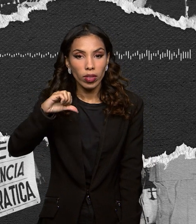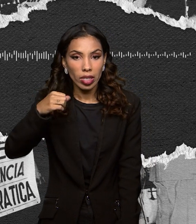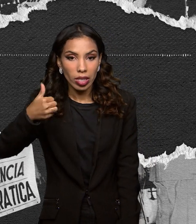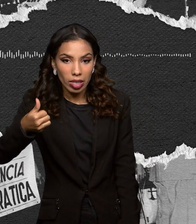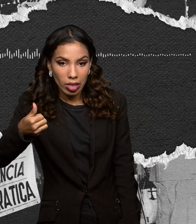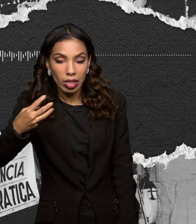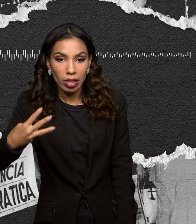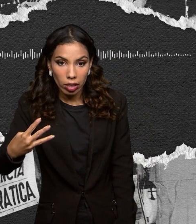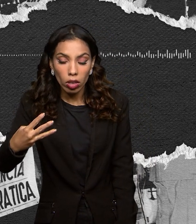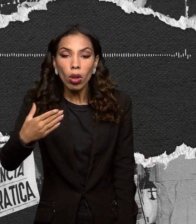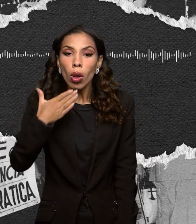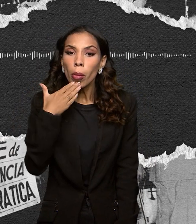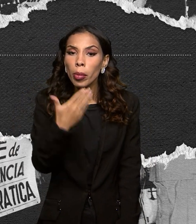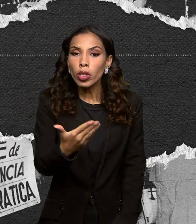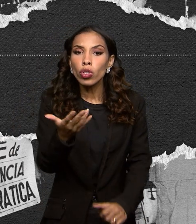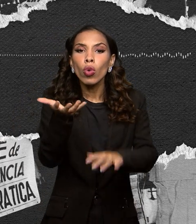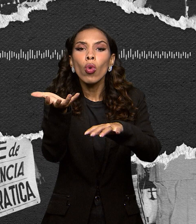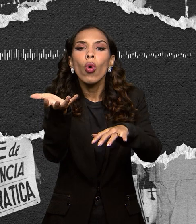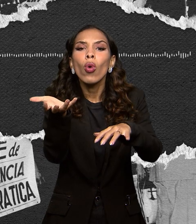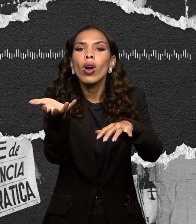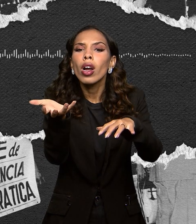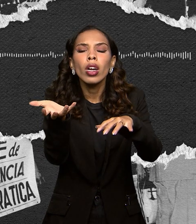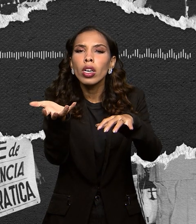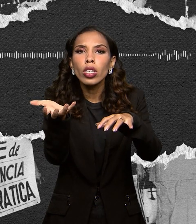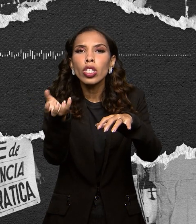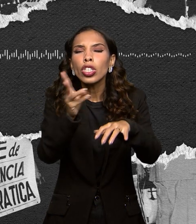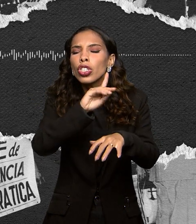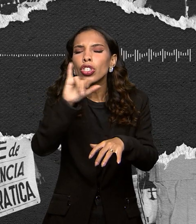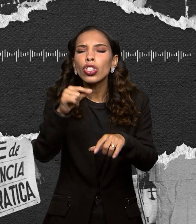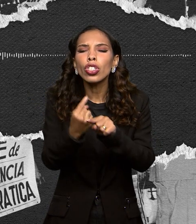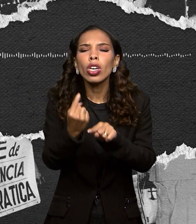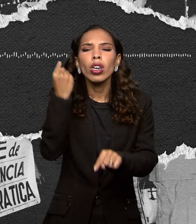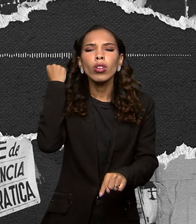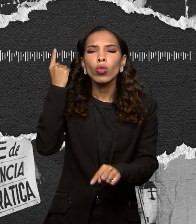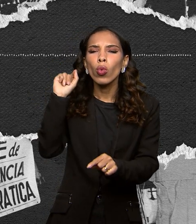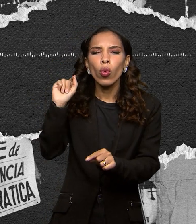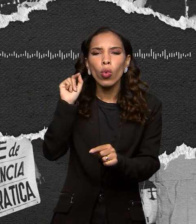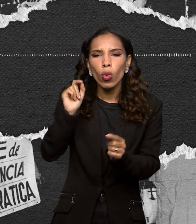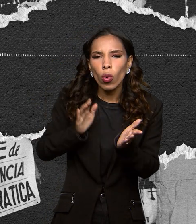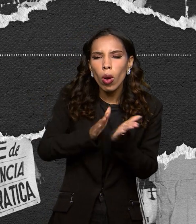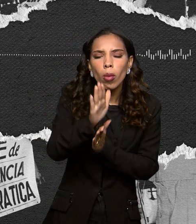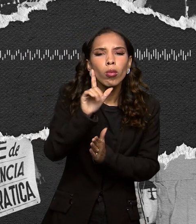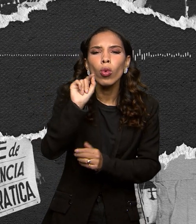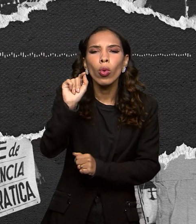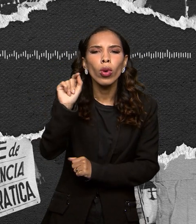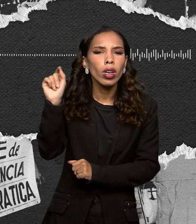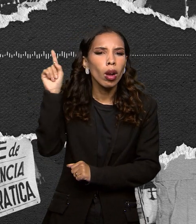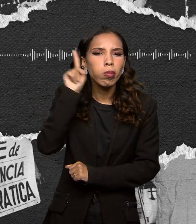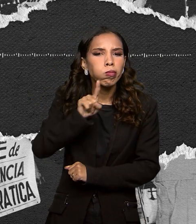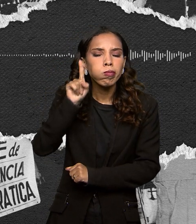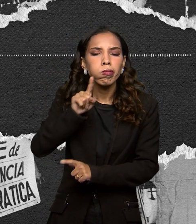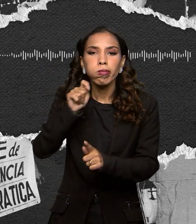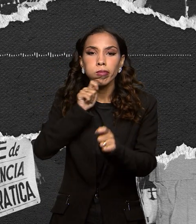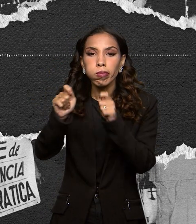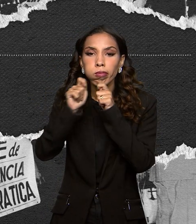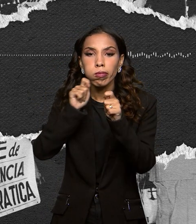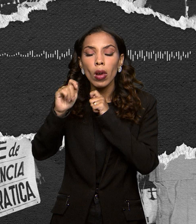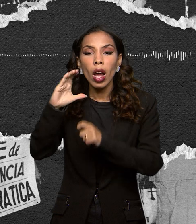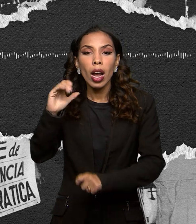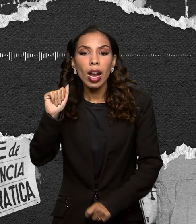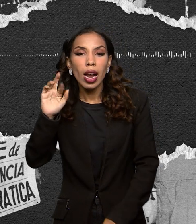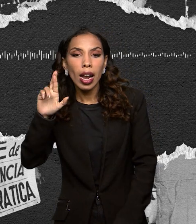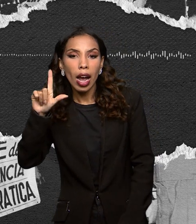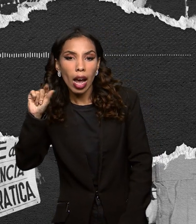Goulart enviou o pedido ao Congresso Nacional. Dias antes, tinha sido publicada, nos Estados Unidos, uma entrevista do Carlos Lacerda,